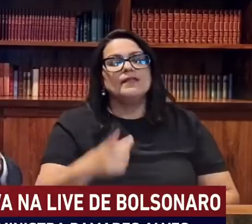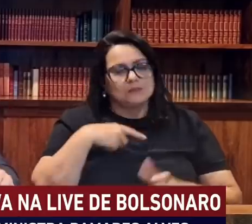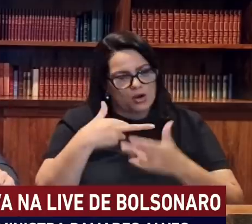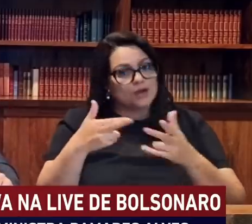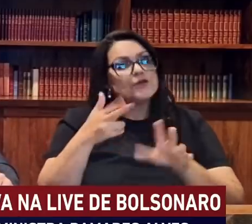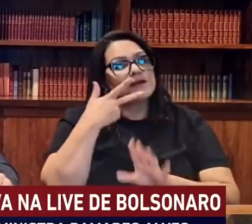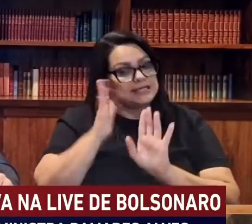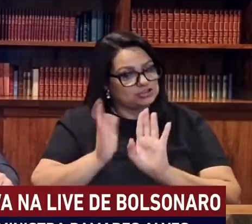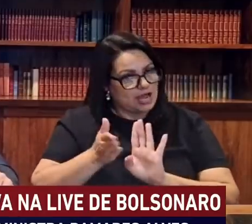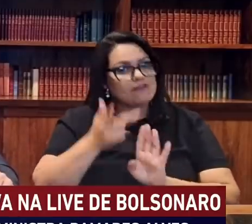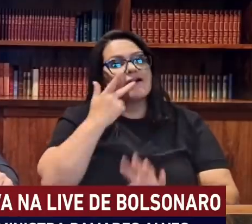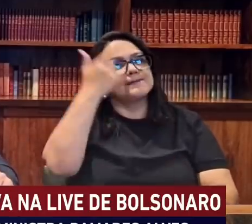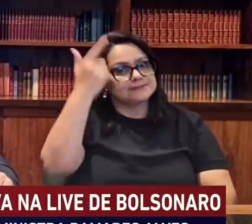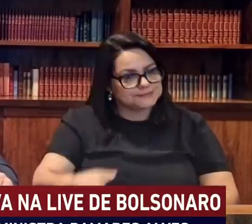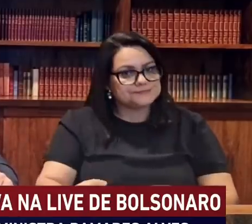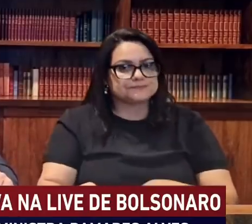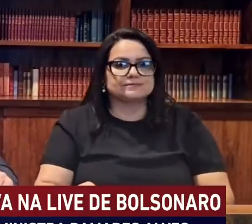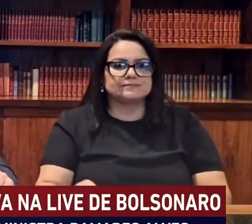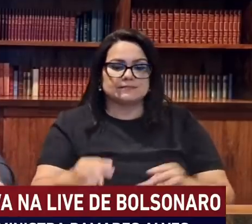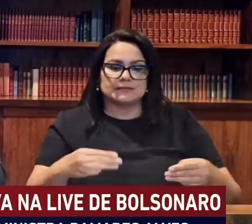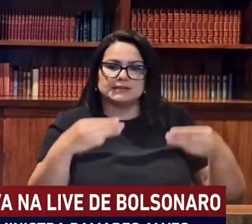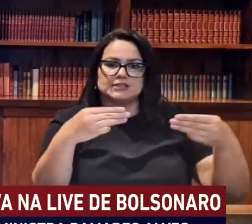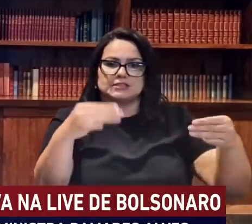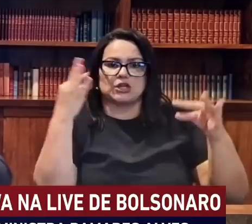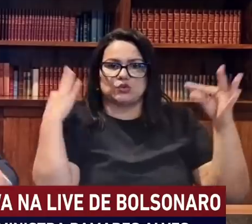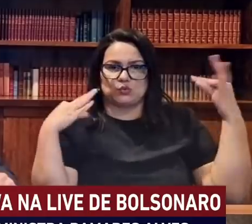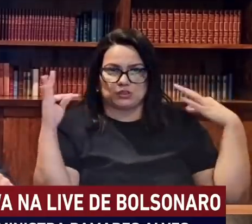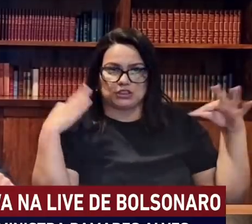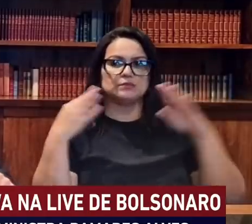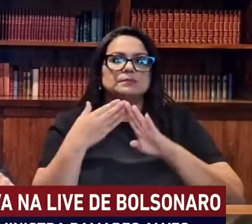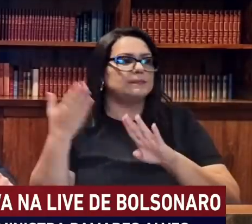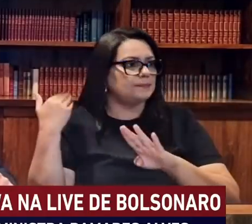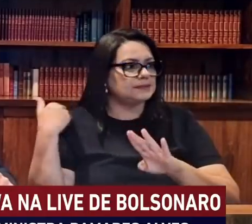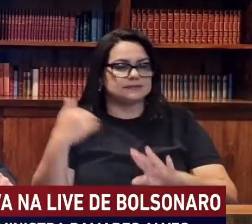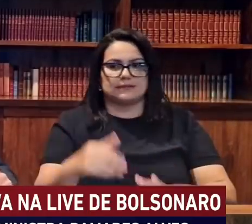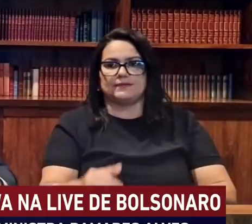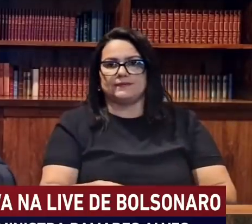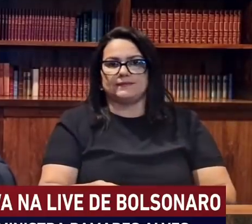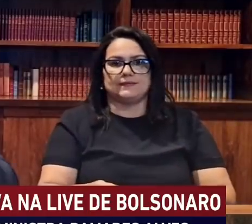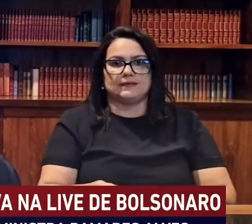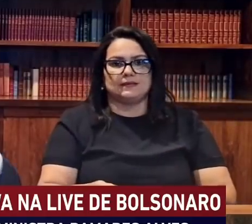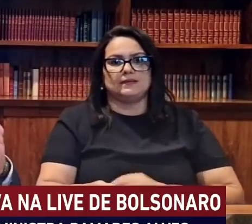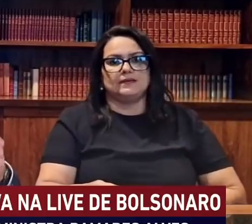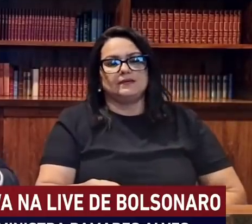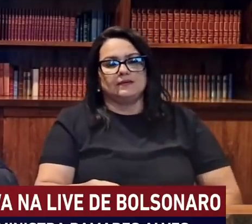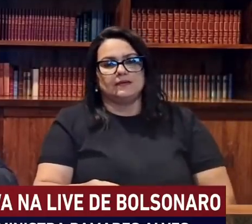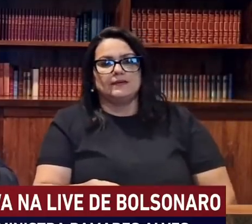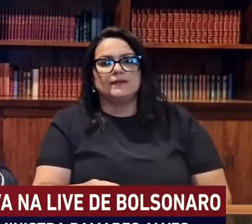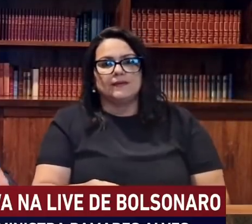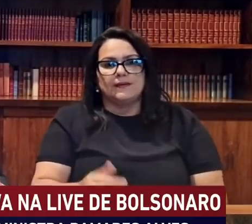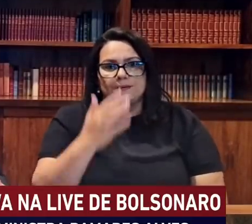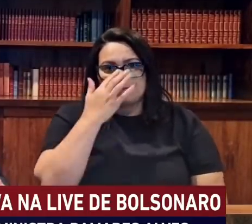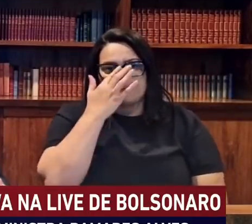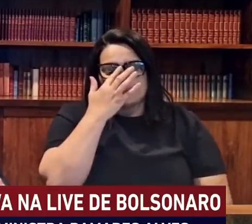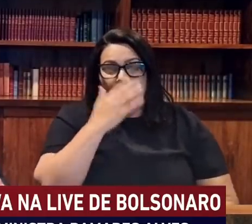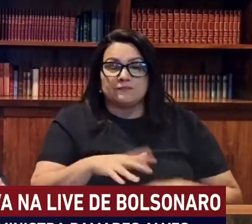novo. Ministério do Turismo, né? Passado. Fizeram uma. Como é